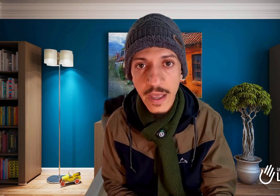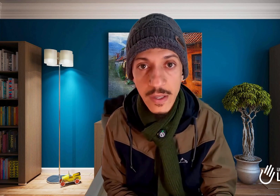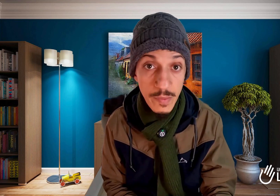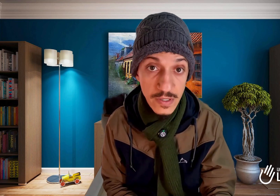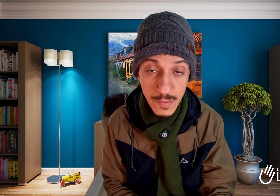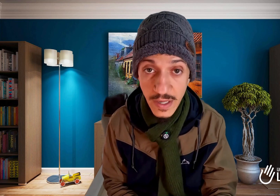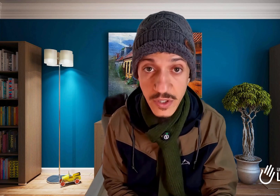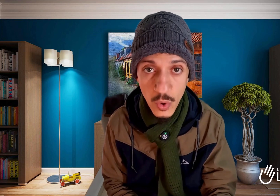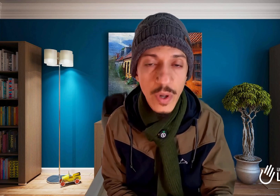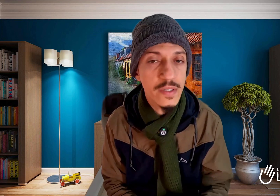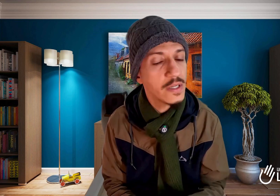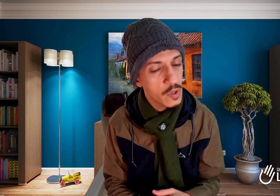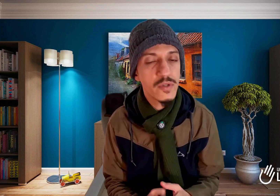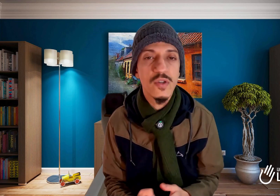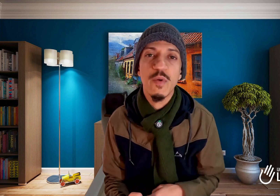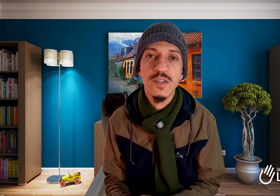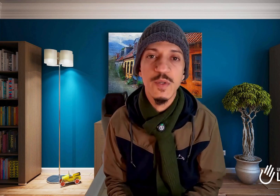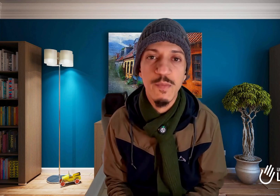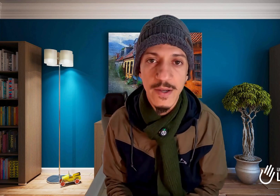esses bastidores e sobre seus próximos passos.